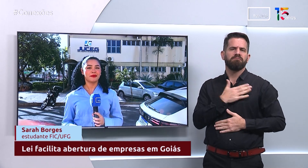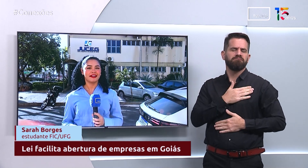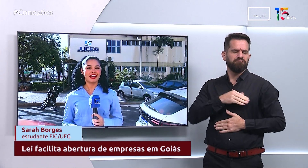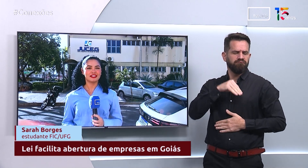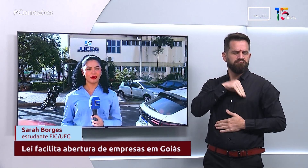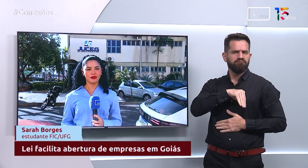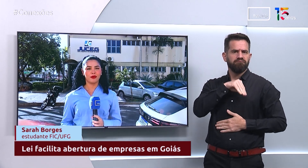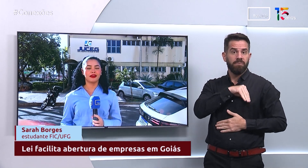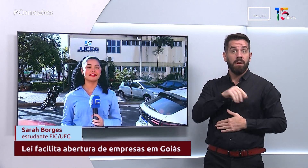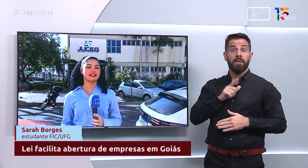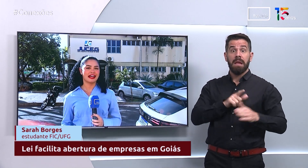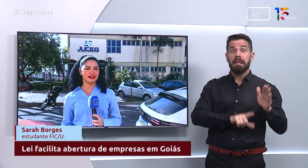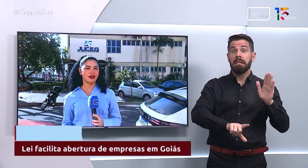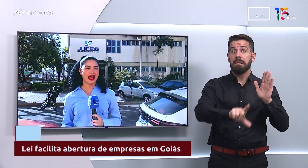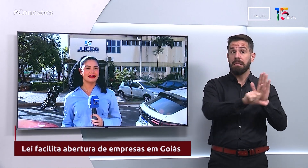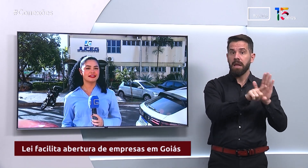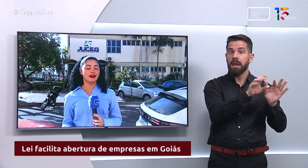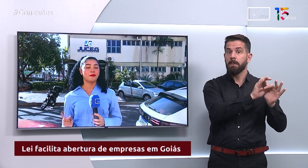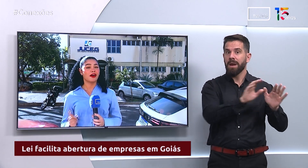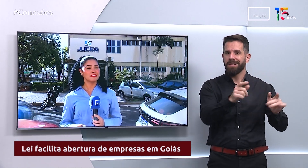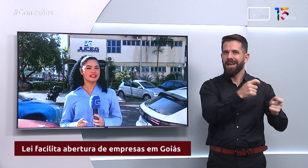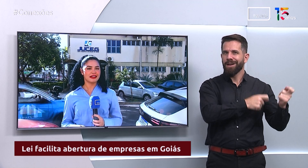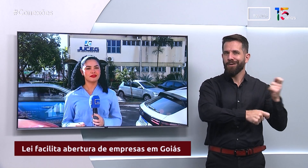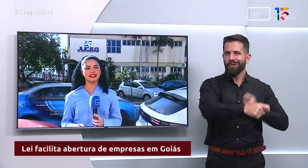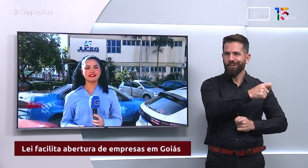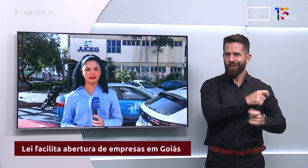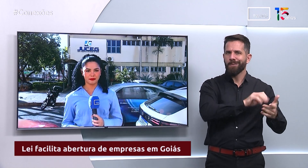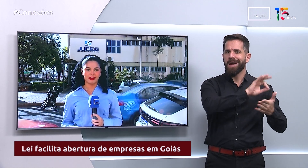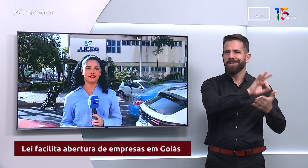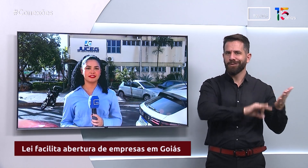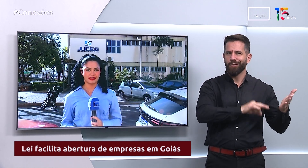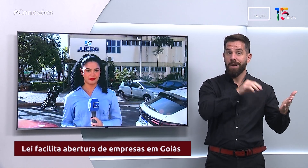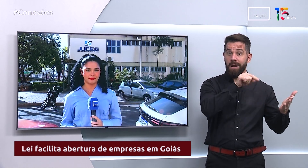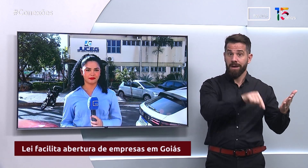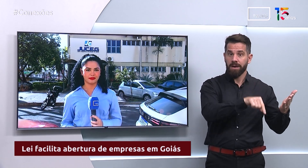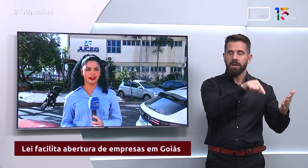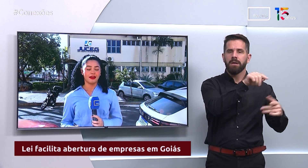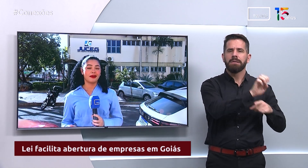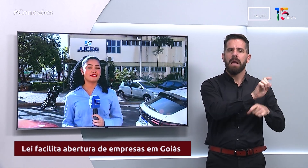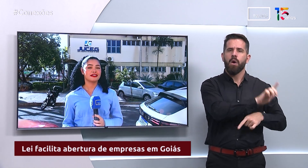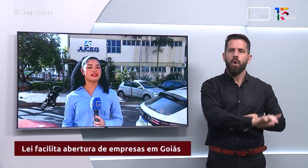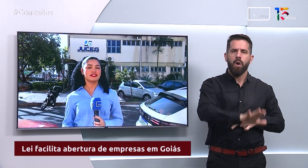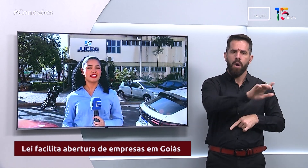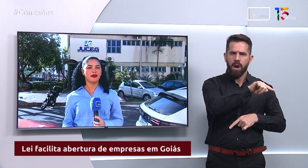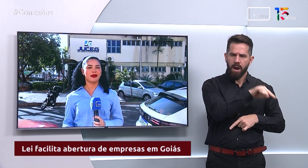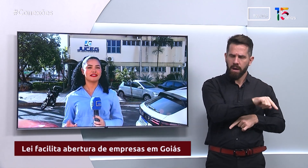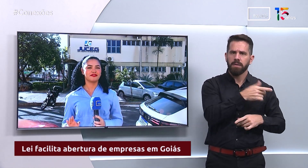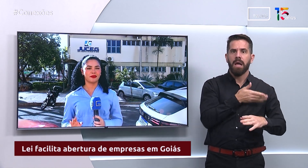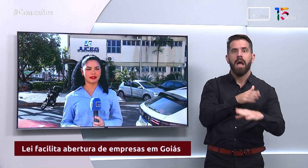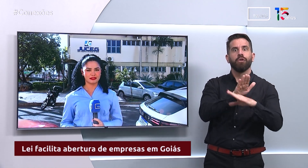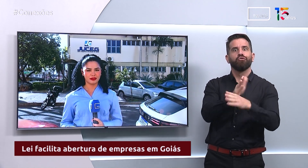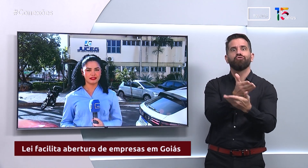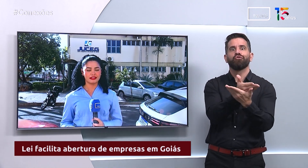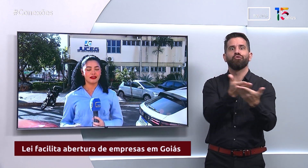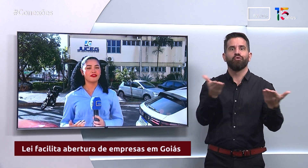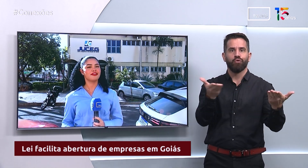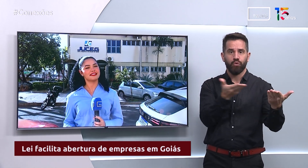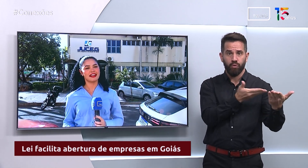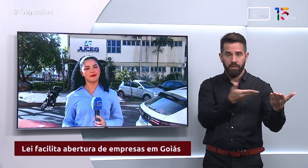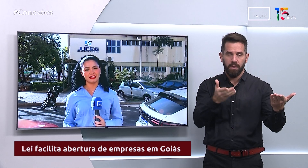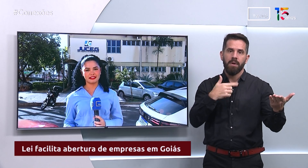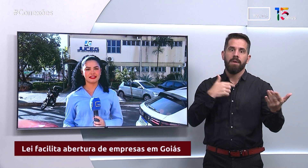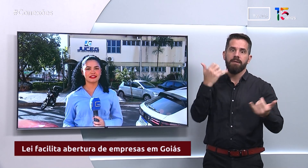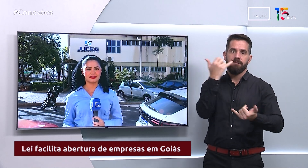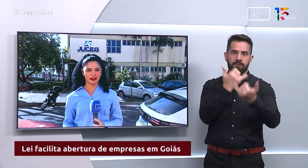de Liberdade Econômica assinada em Goiás pode ser um incentivo para você. Mas antes de dar mais informações, vou